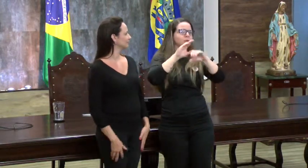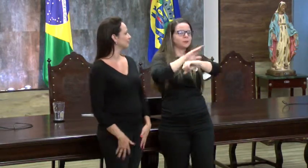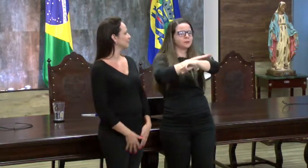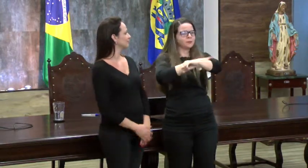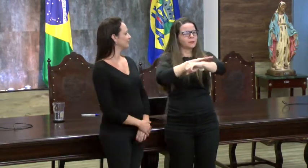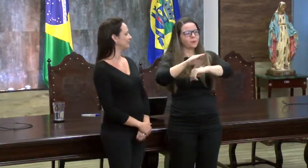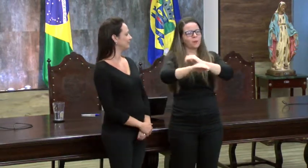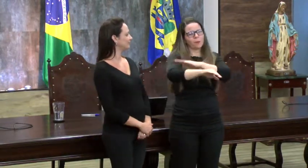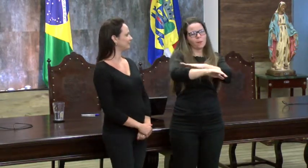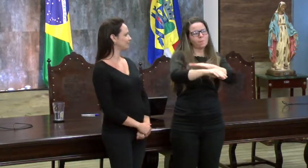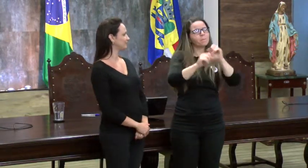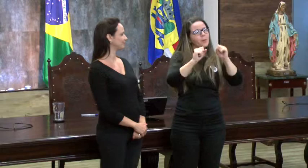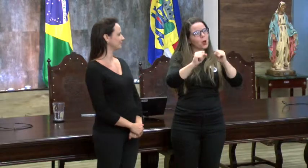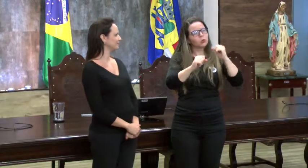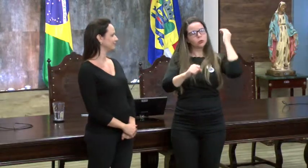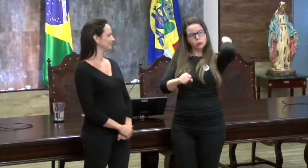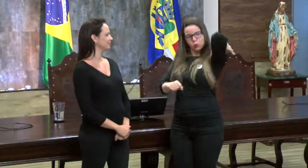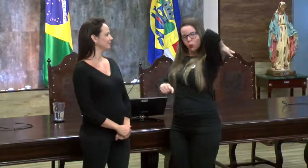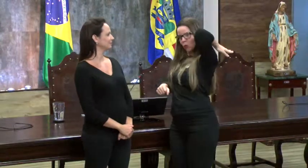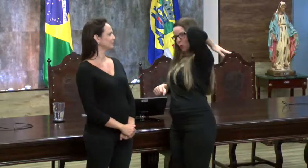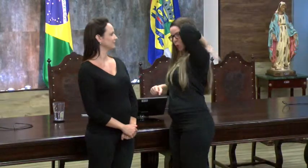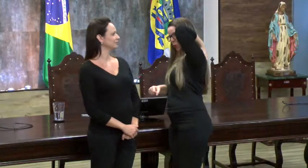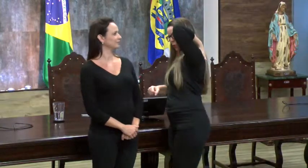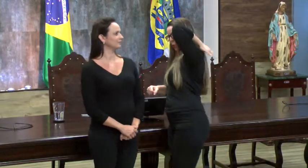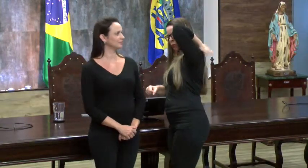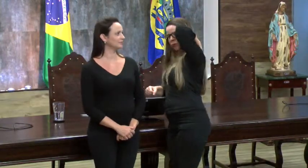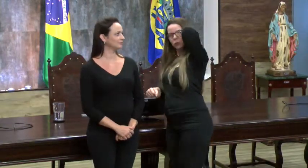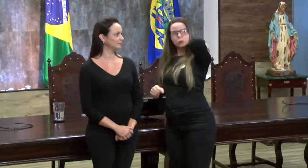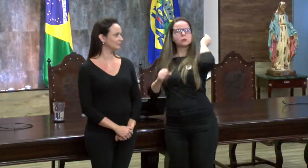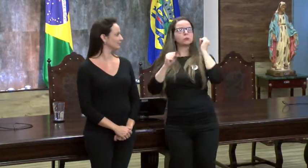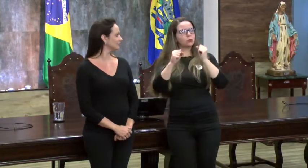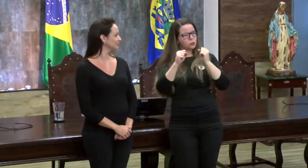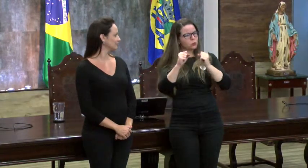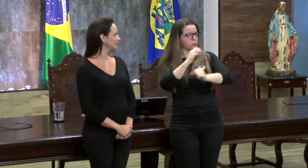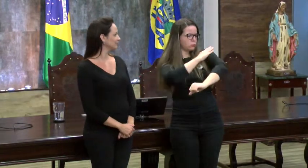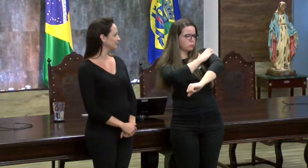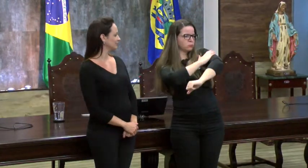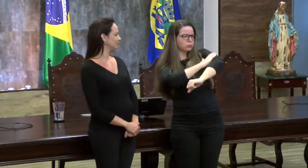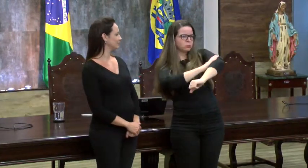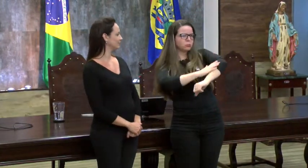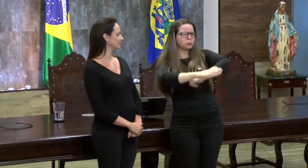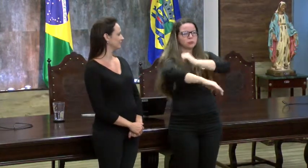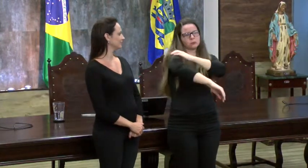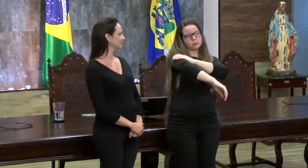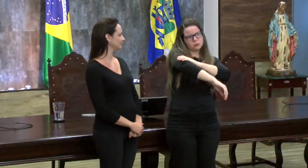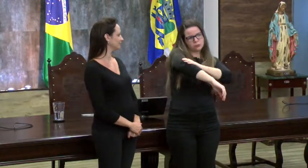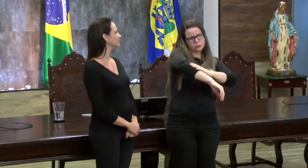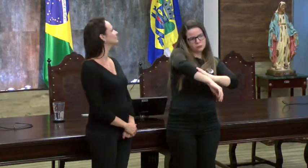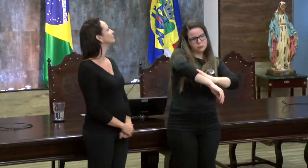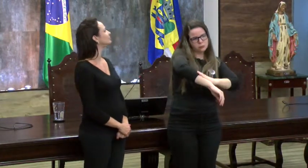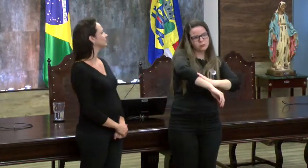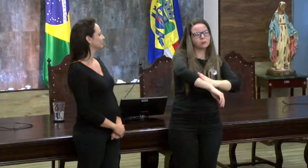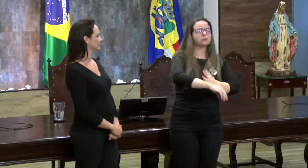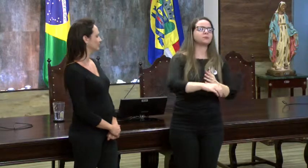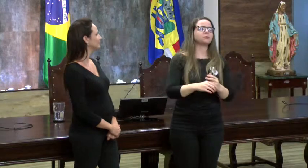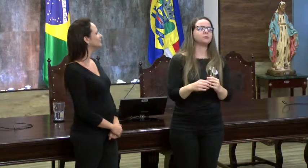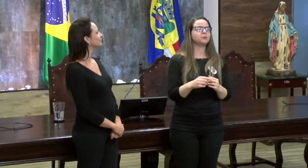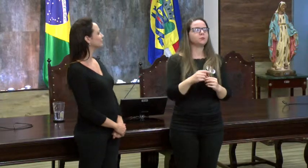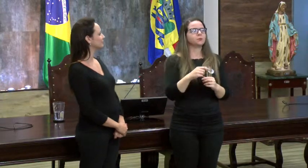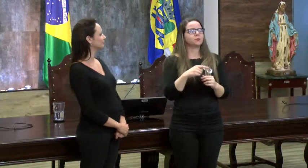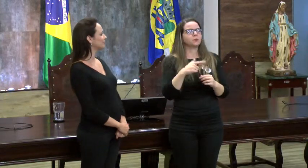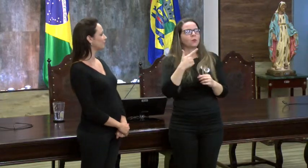uma pessoa, e que existe uma pessoa se locomovendo no espaço e que ela saiu do lado do surdo cego. Para que esse surdo cego não